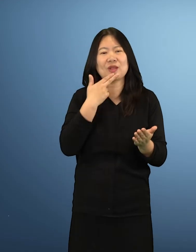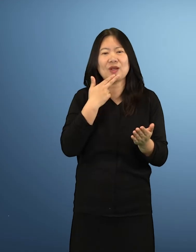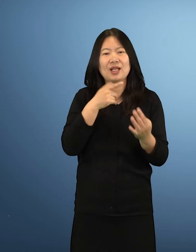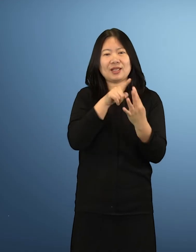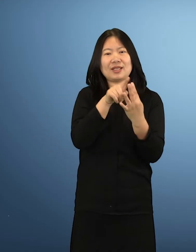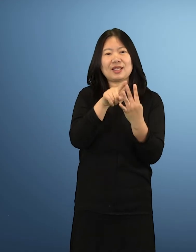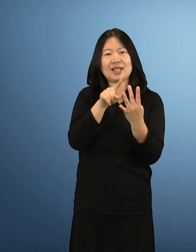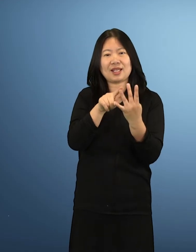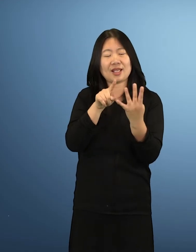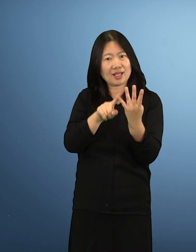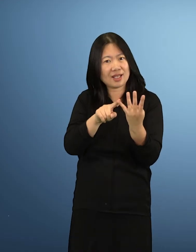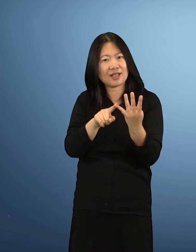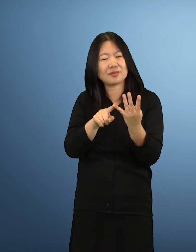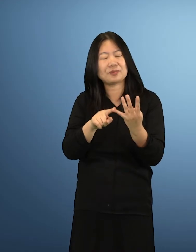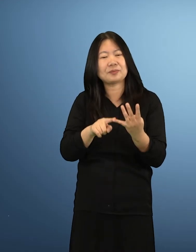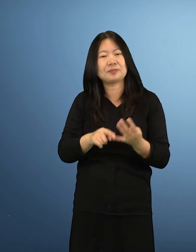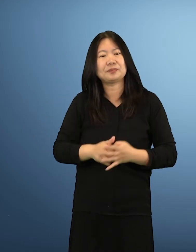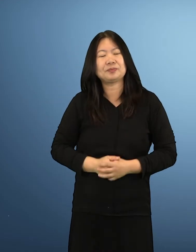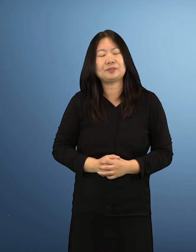네 종류의